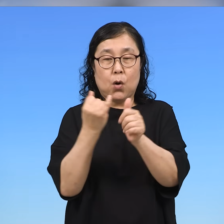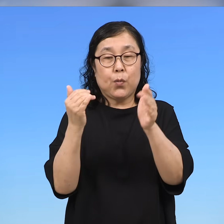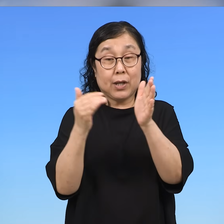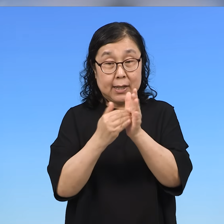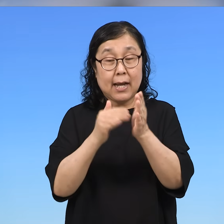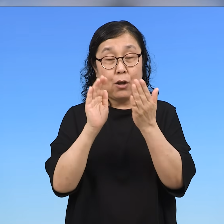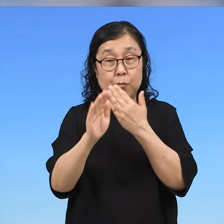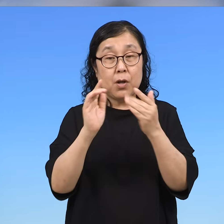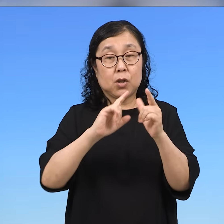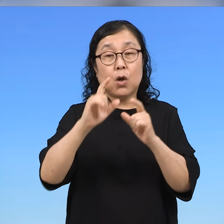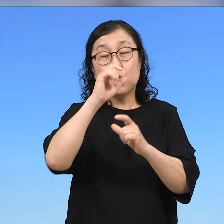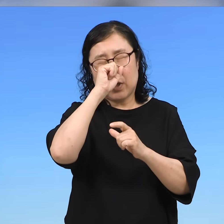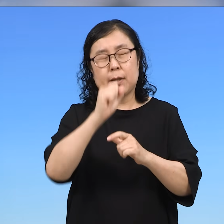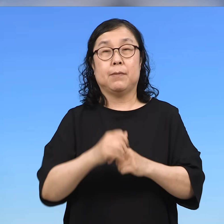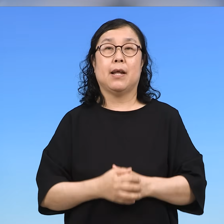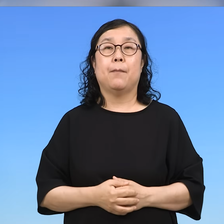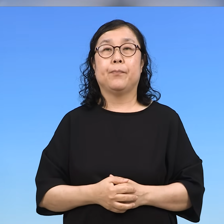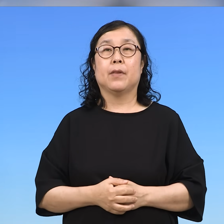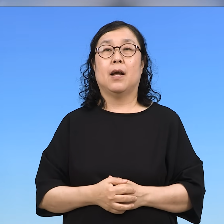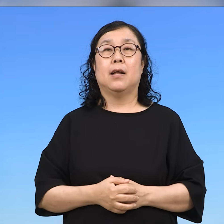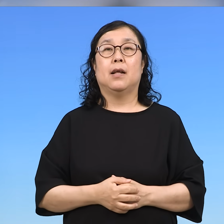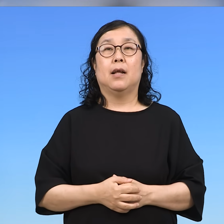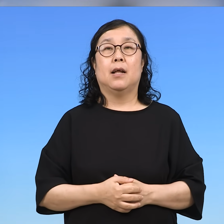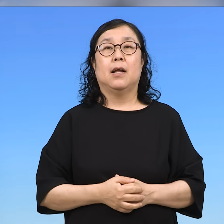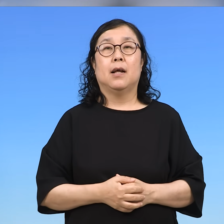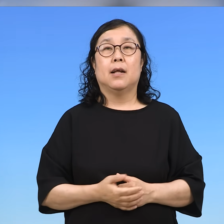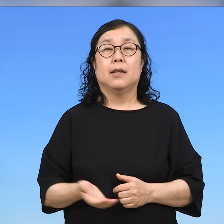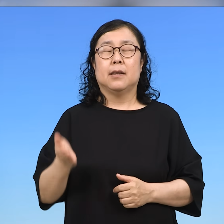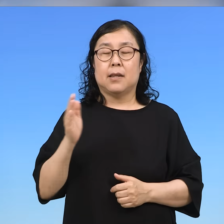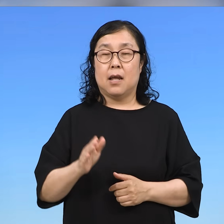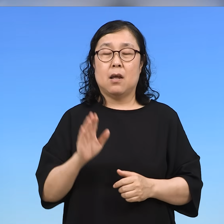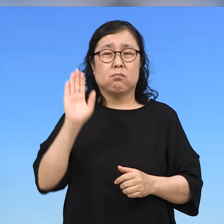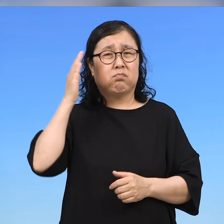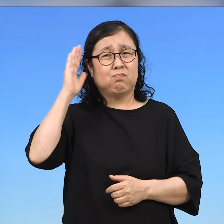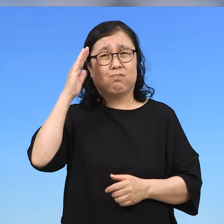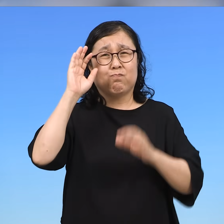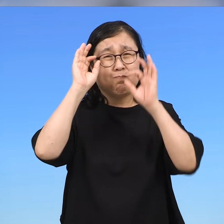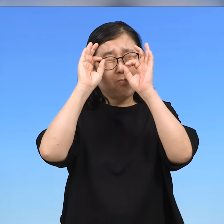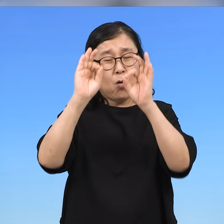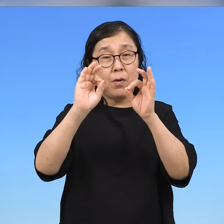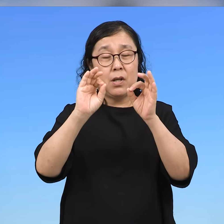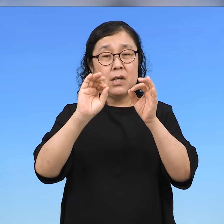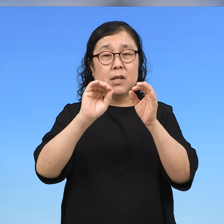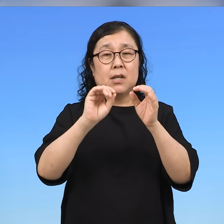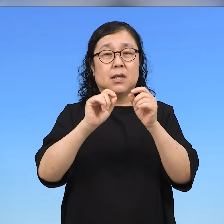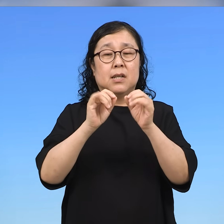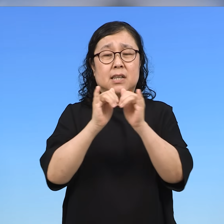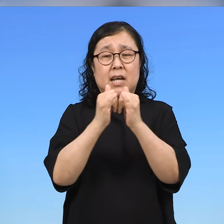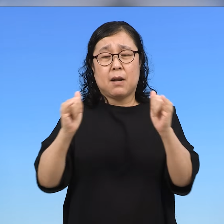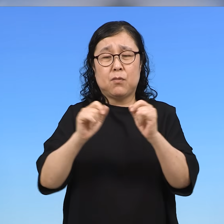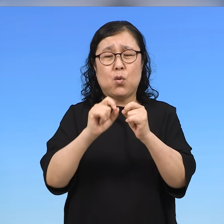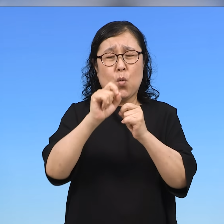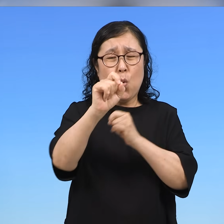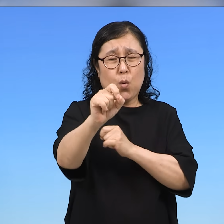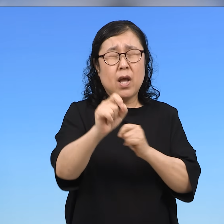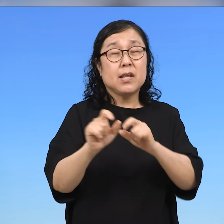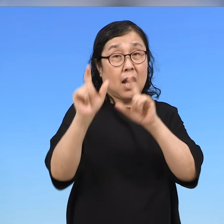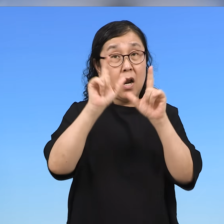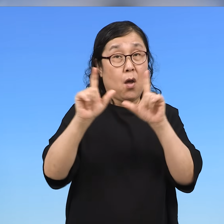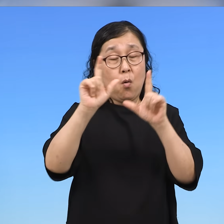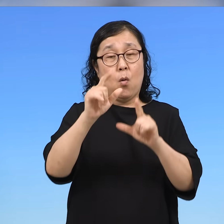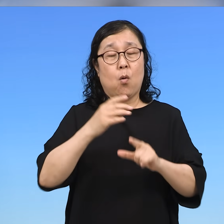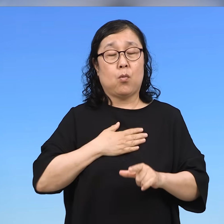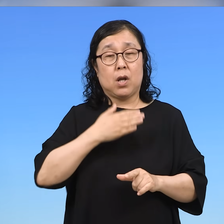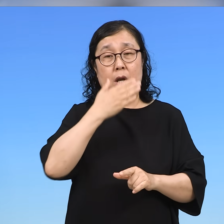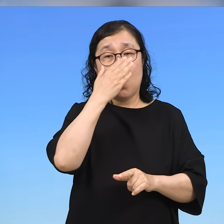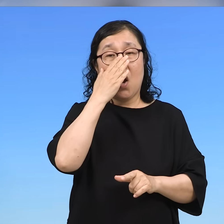근데 요새 이 추세를 가만히 보니까 이게 뭐 점점 인생이 이게 수명이 길어지고 뭐 장수 시대고, 또 저희